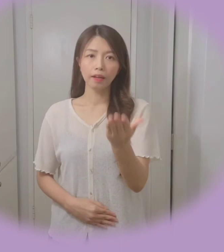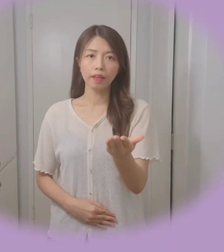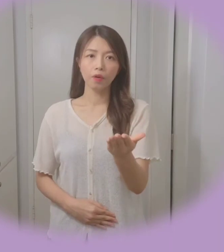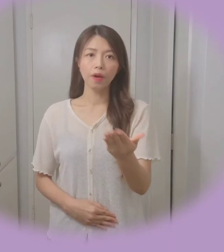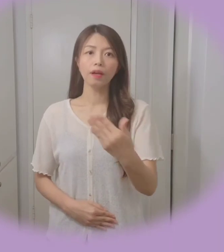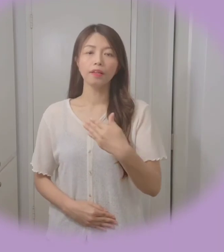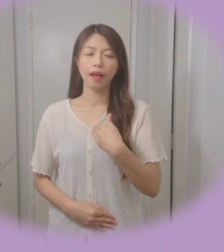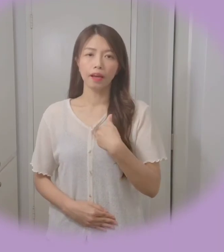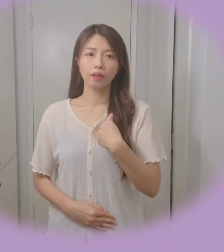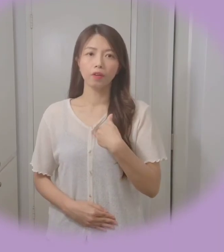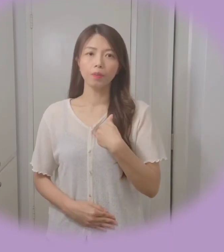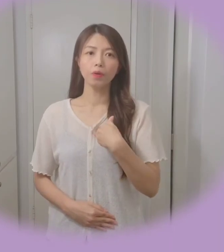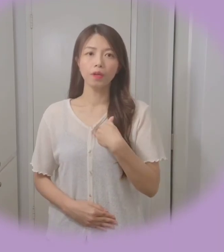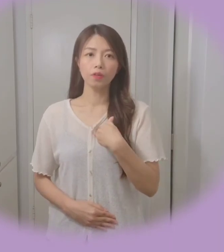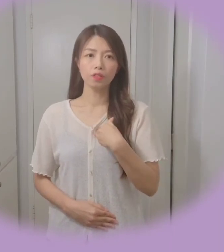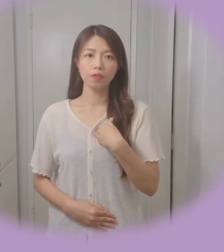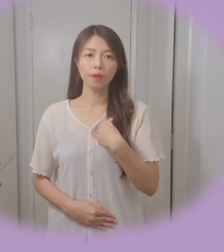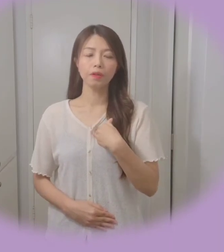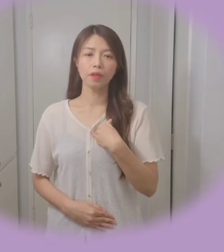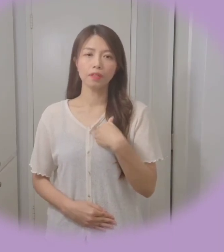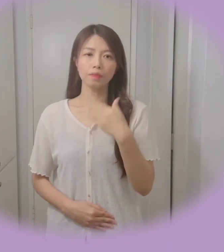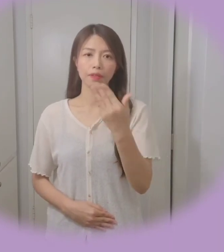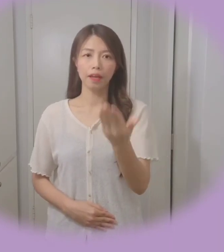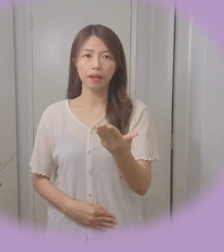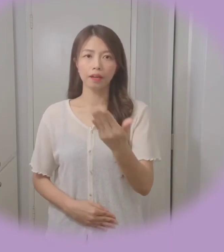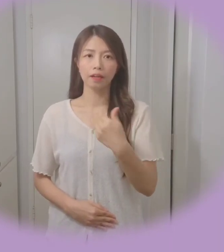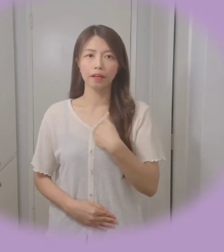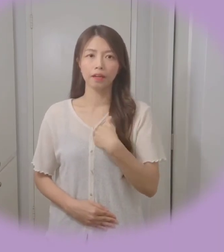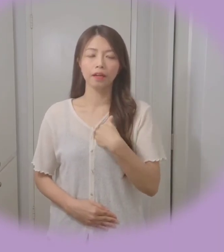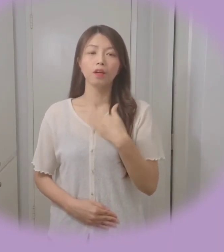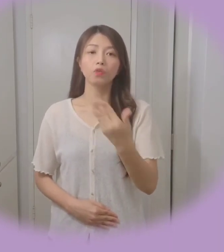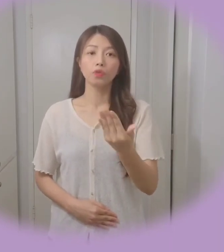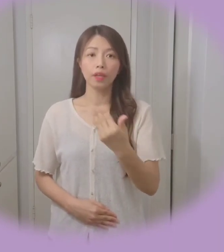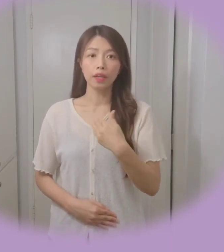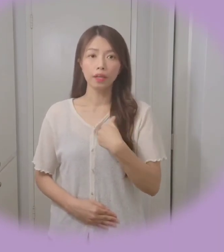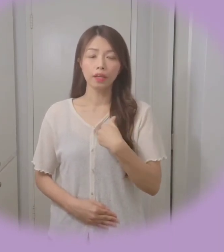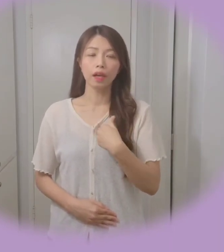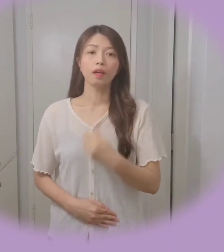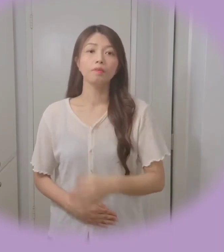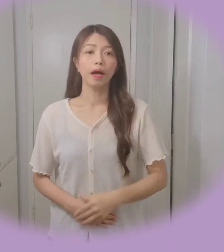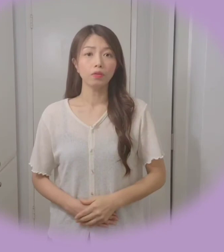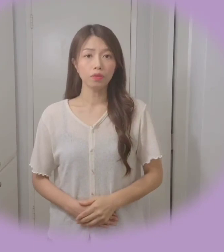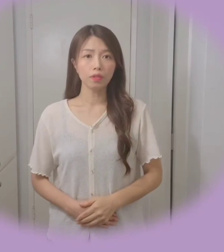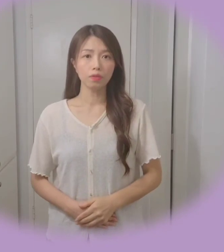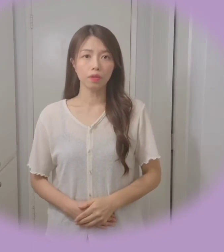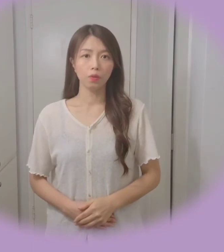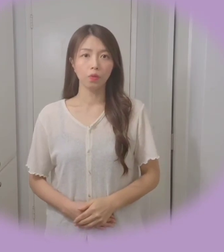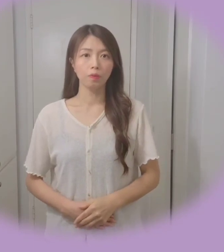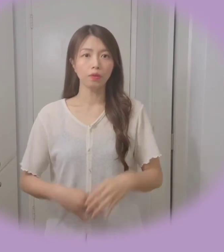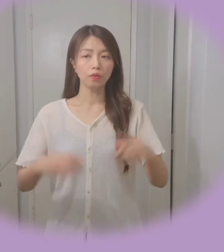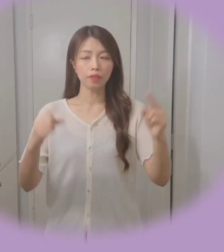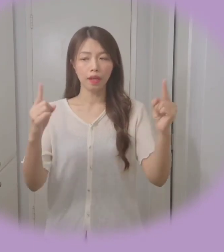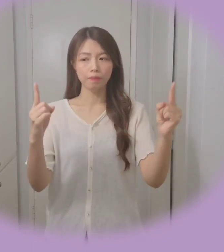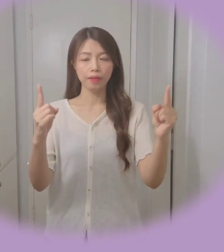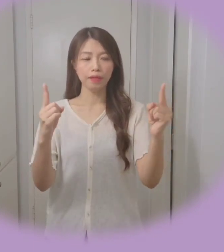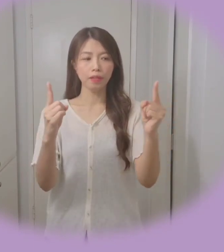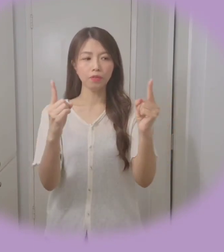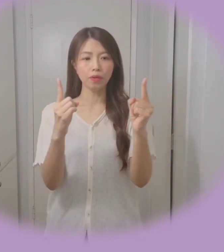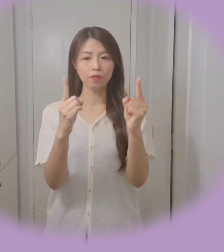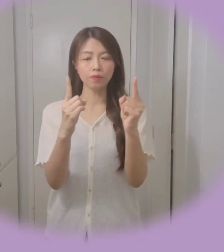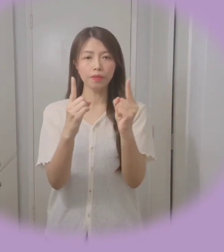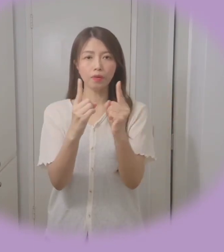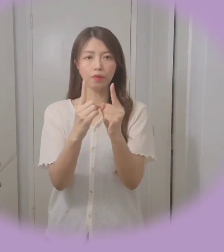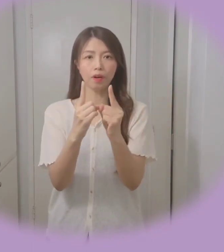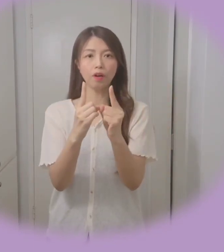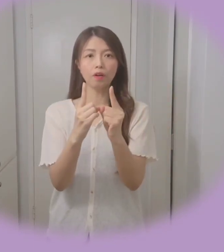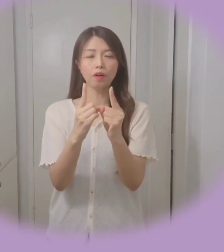때문에 상대와 나 이렇게 표현해 주시면 되겠습니다. 우리 마주칠 수 있도록, 마주치다, 만나다